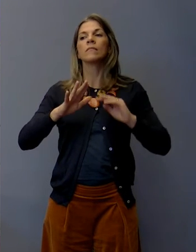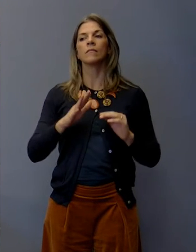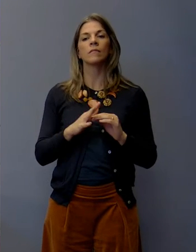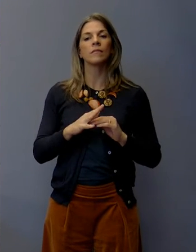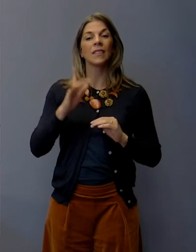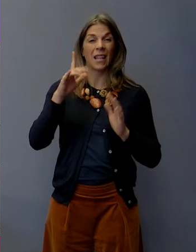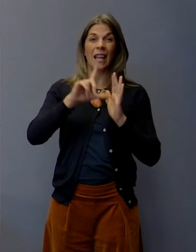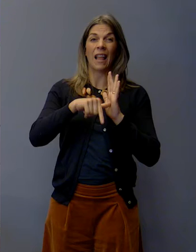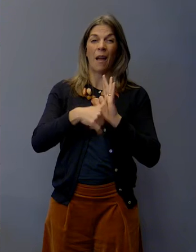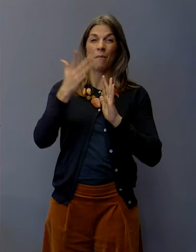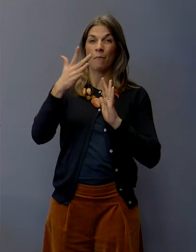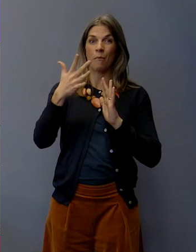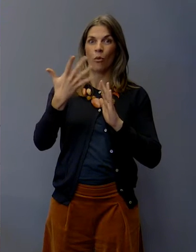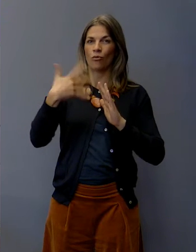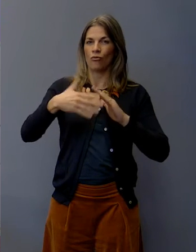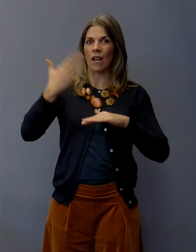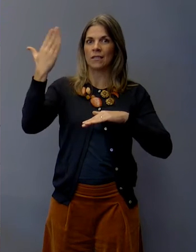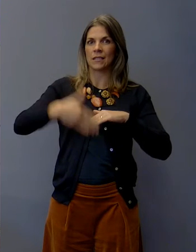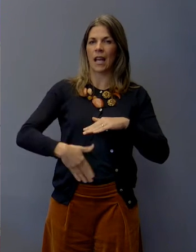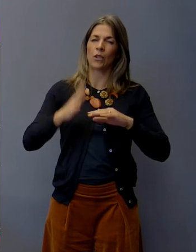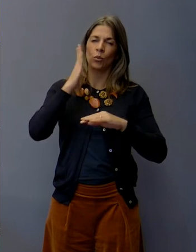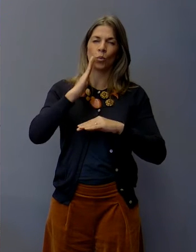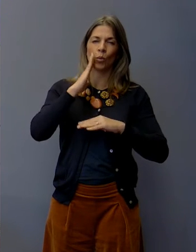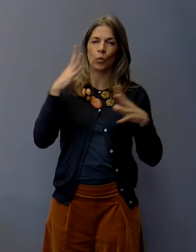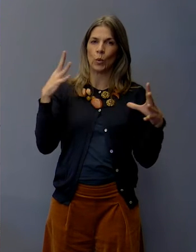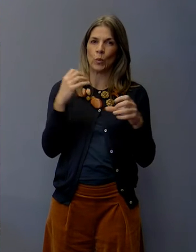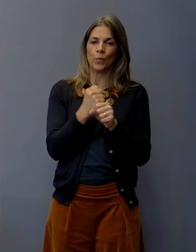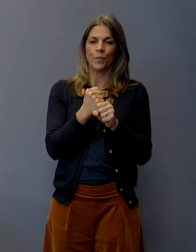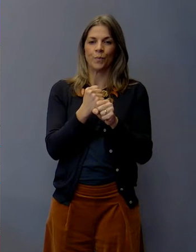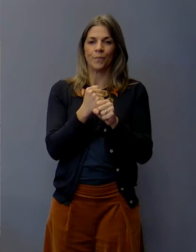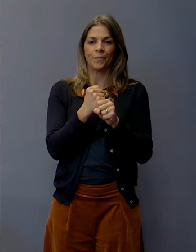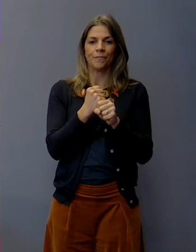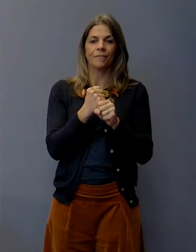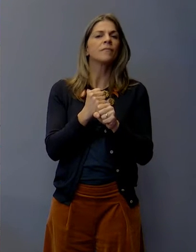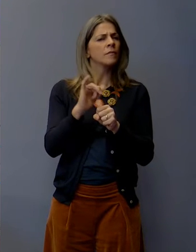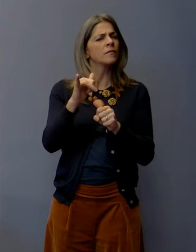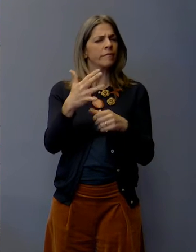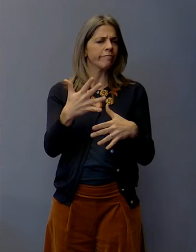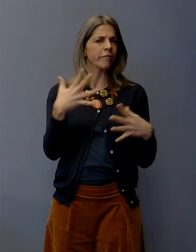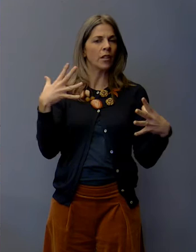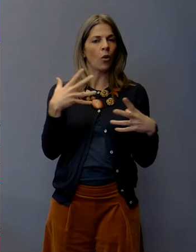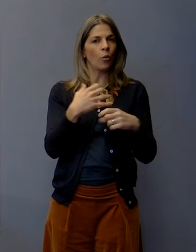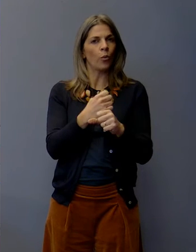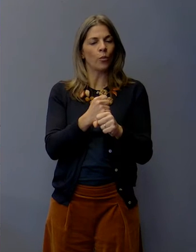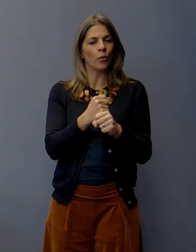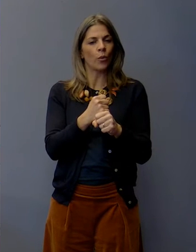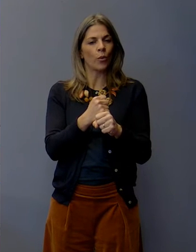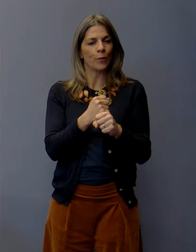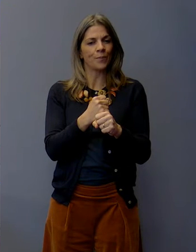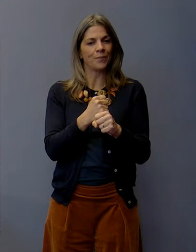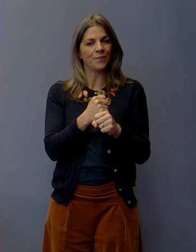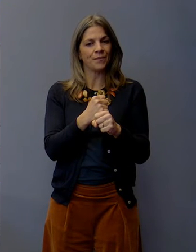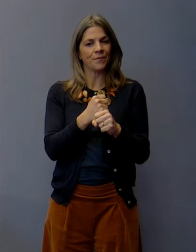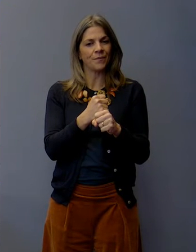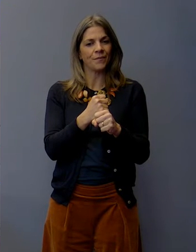suo tempo è già esaurito se può concludere la invito a concludere della teoria viola conclusione grazie lo scrivente avanzato quadrati con